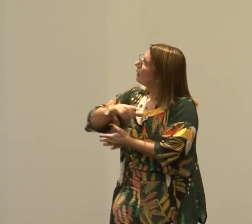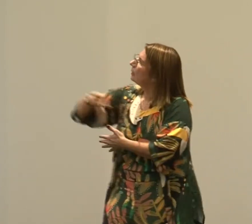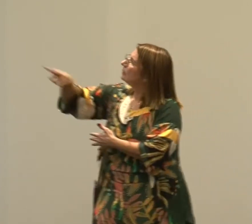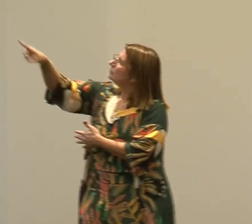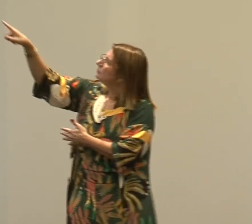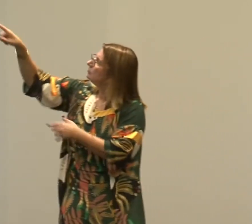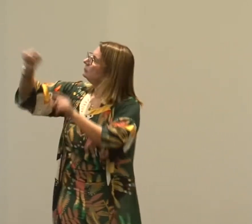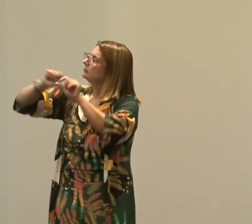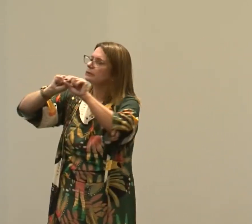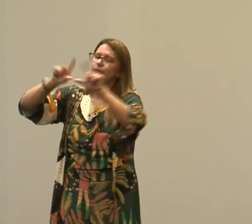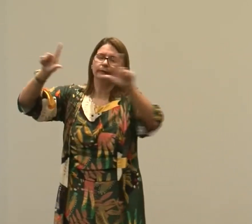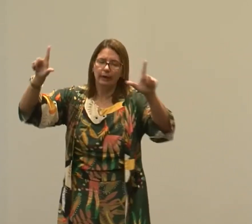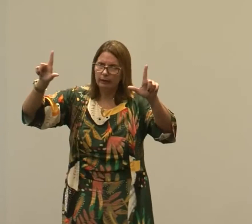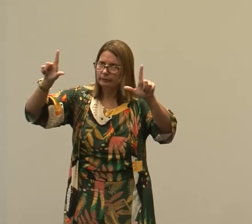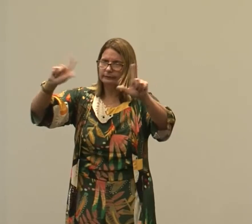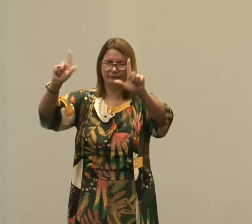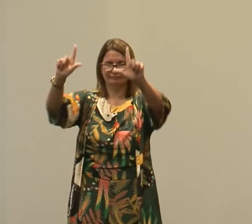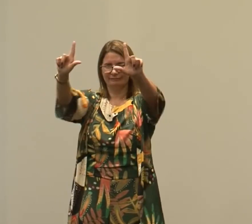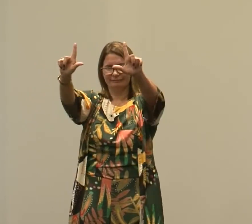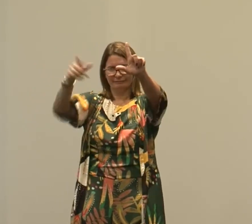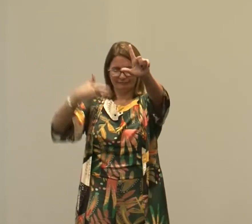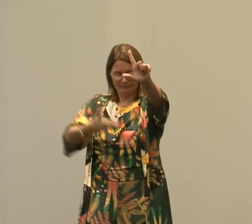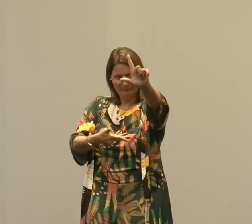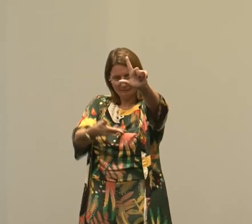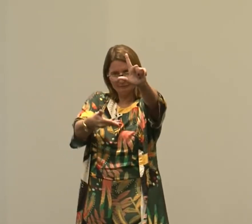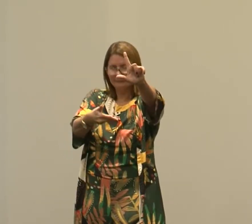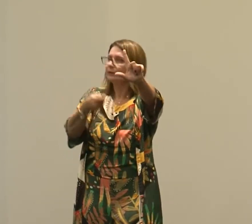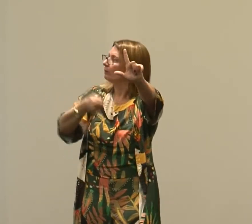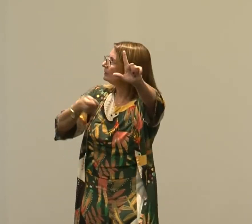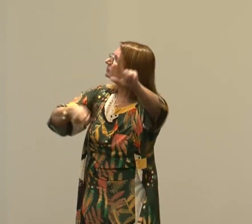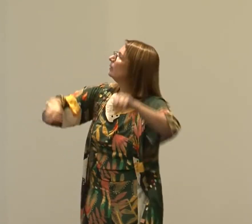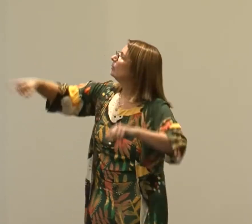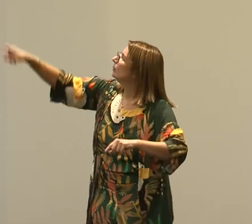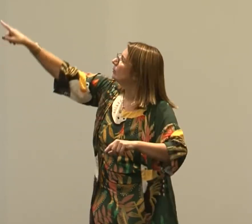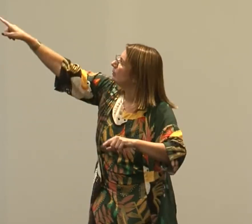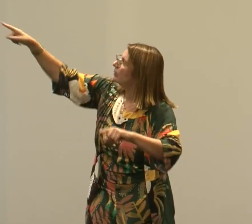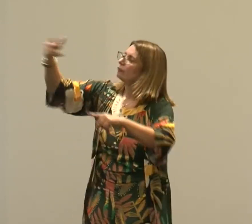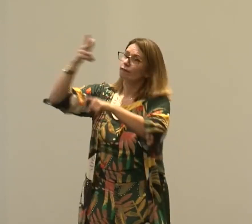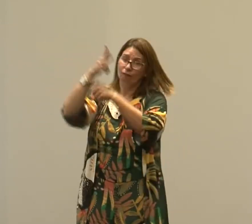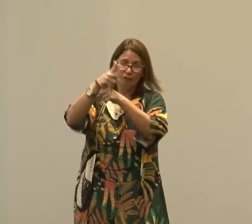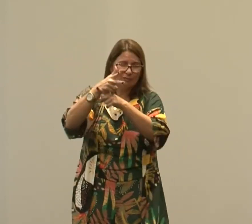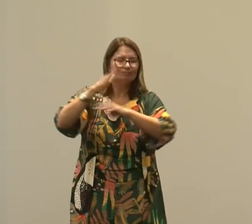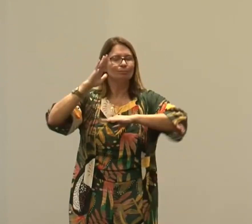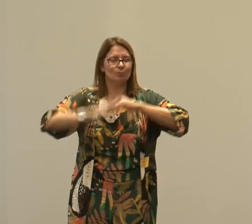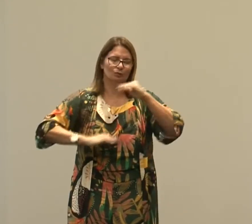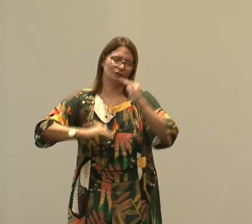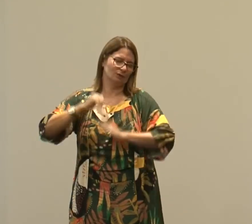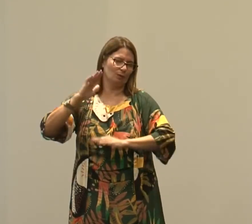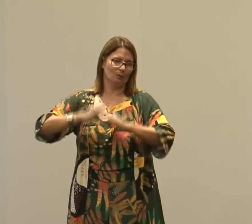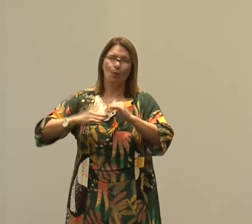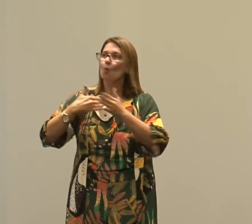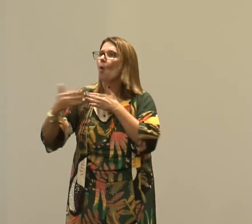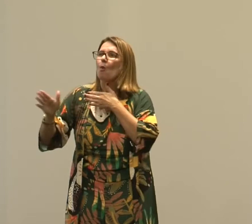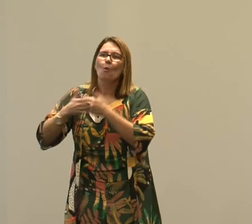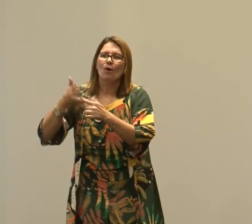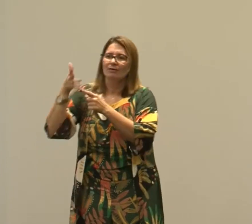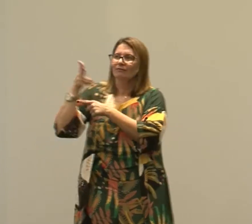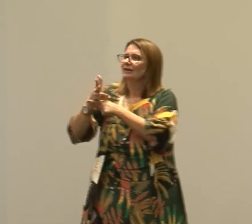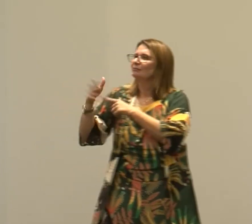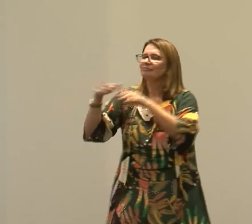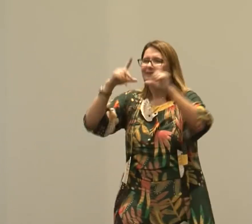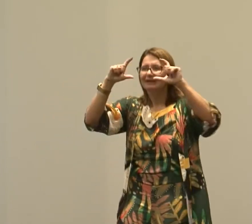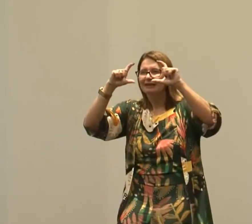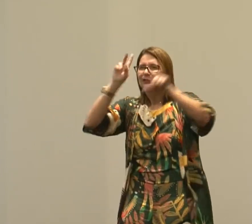porque ele fala sobre programas, né, de computador, e precisa ter uma